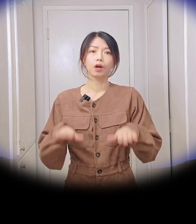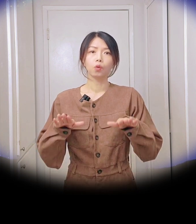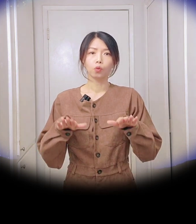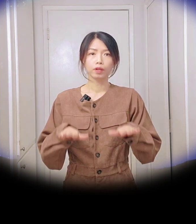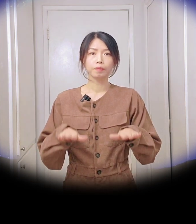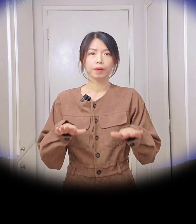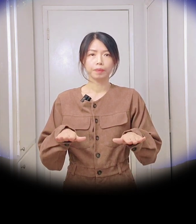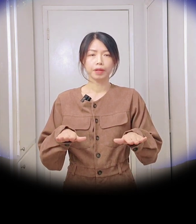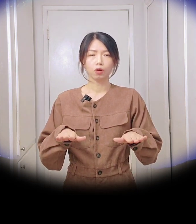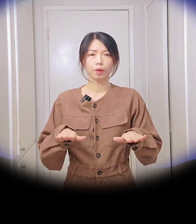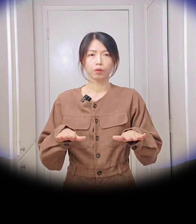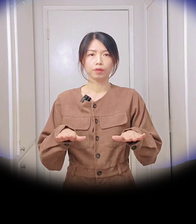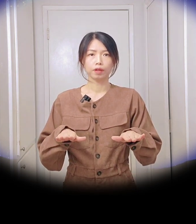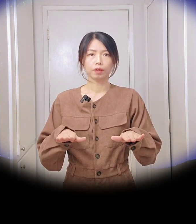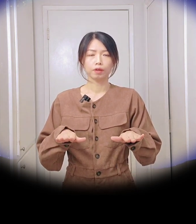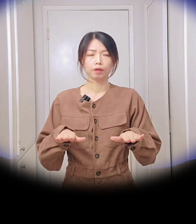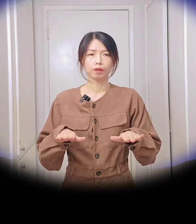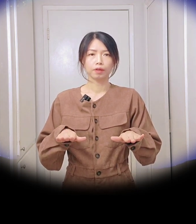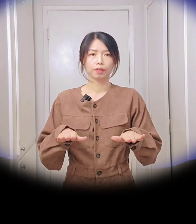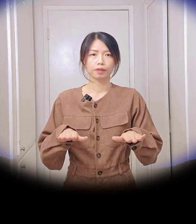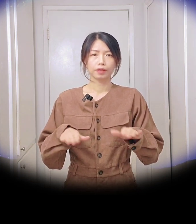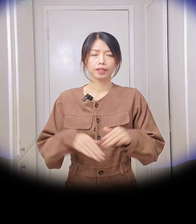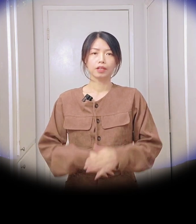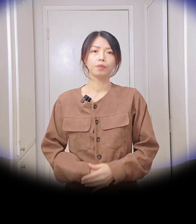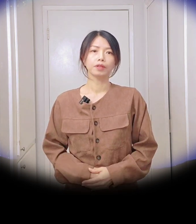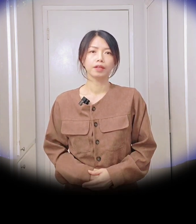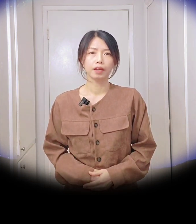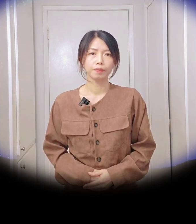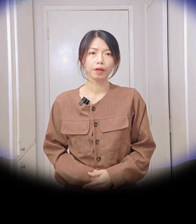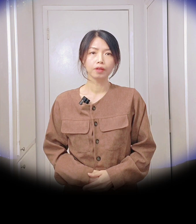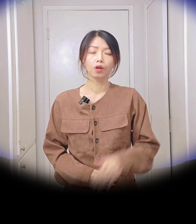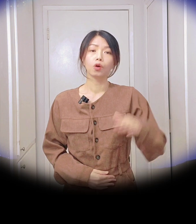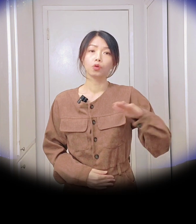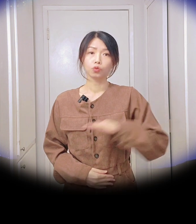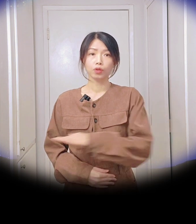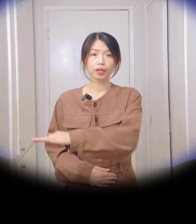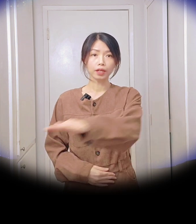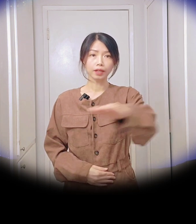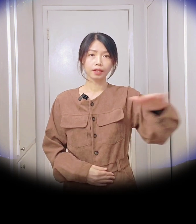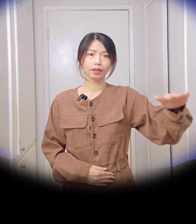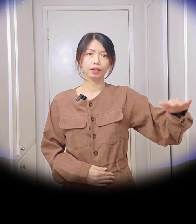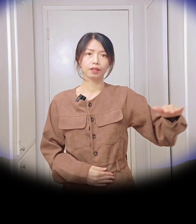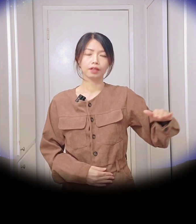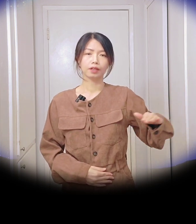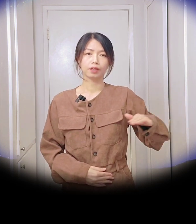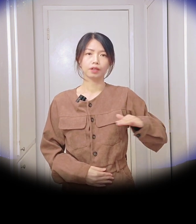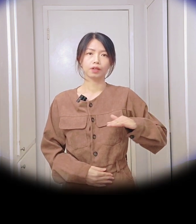밤을 오늘 밤이라고 바꿨어요. 다시 설명드리자면 우리